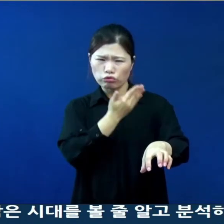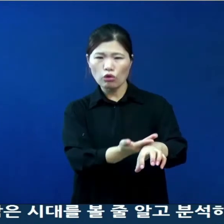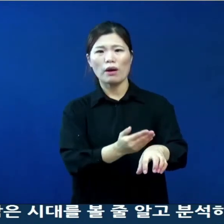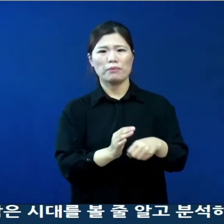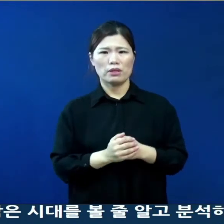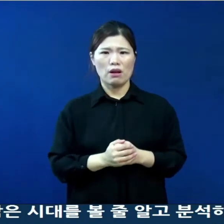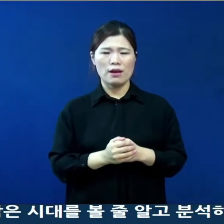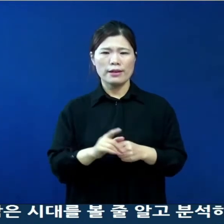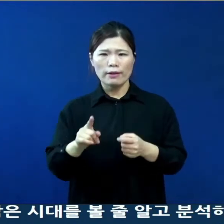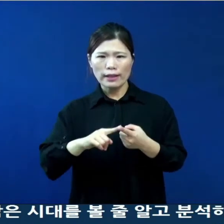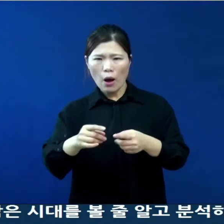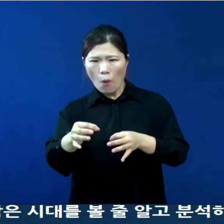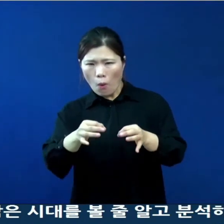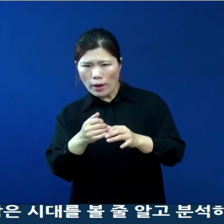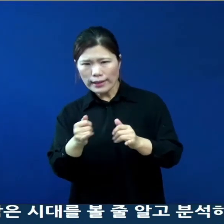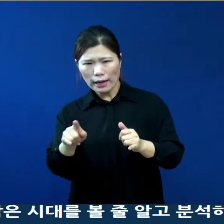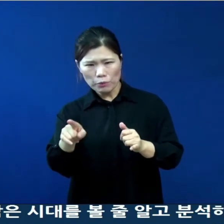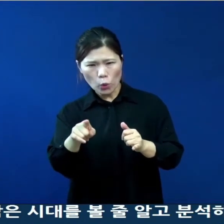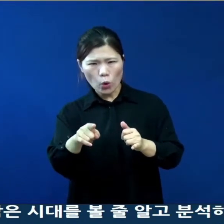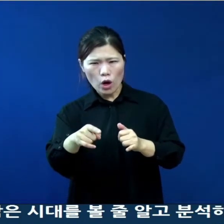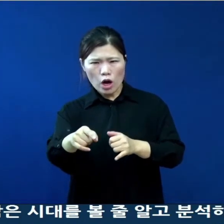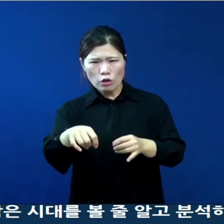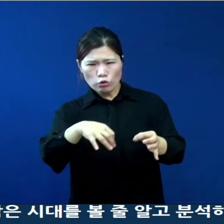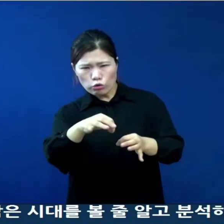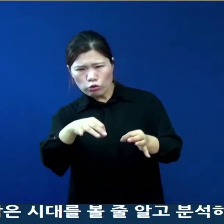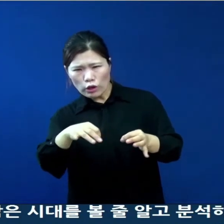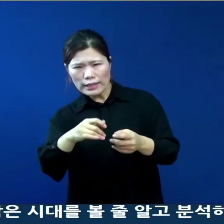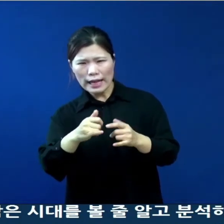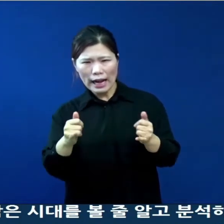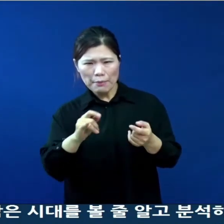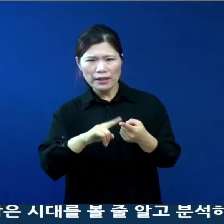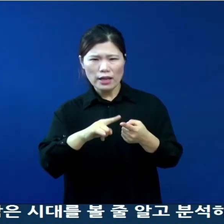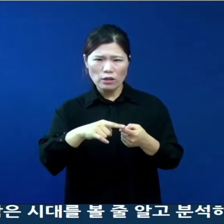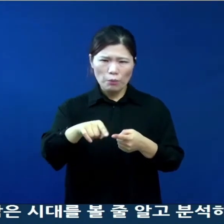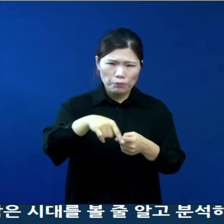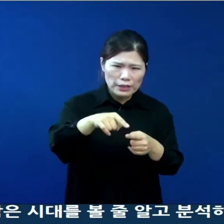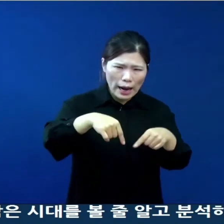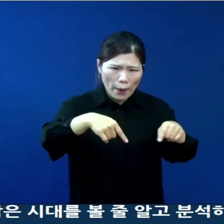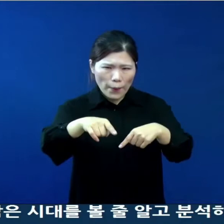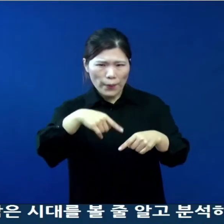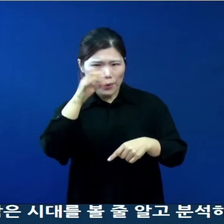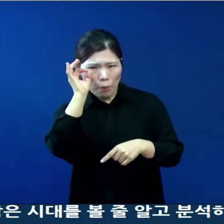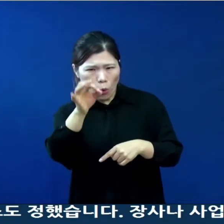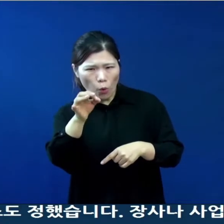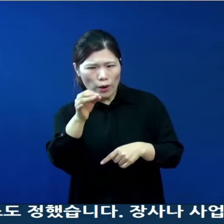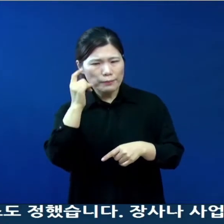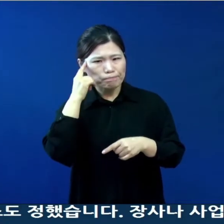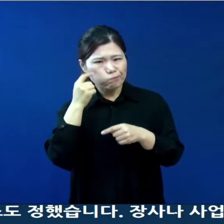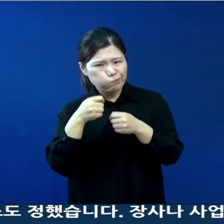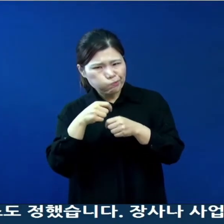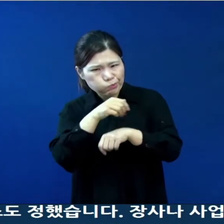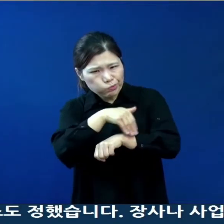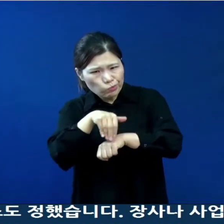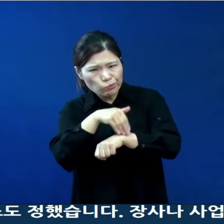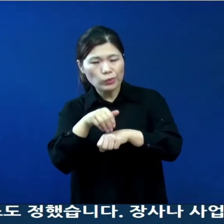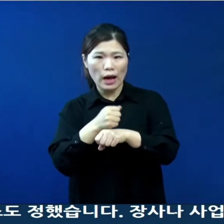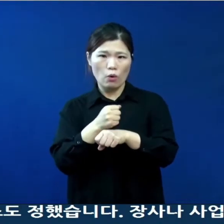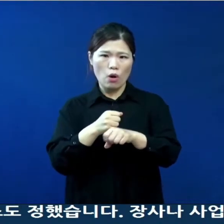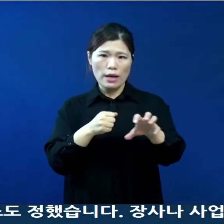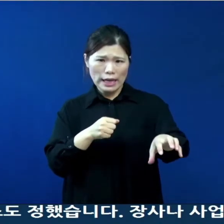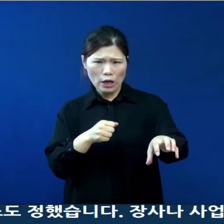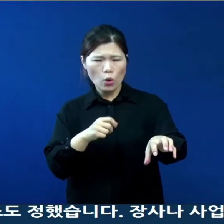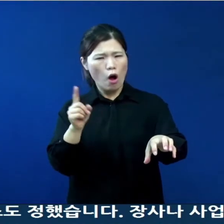분석과 유동인구를 보면서 이 장사를 어디서 해야 될지를 신중하게 계획하고 그 장소를